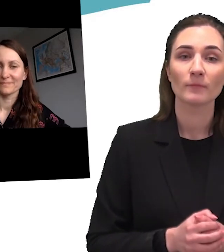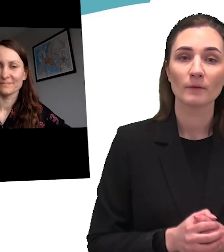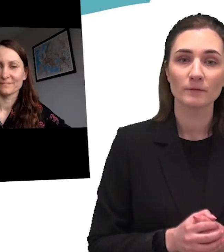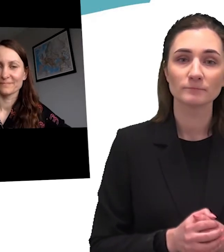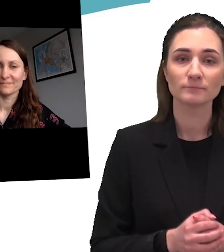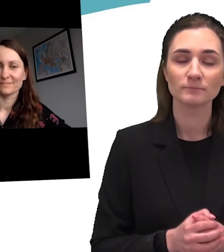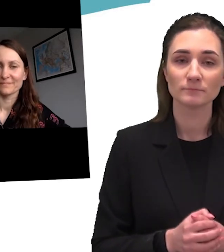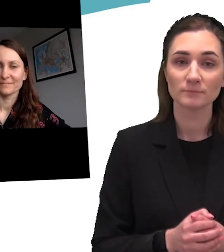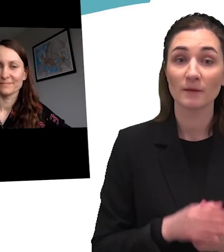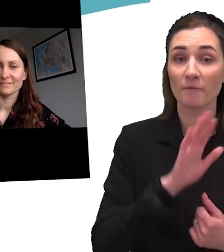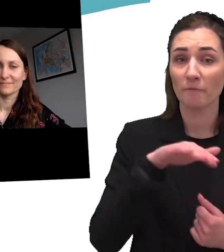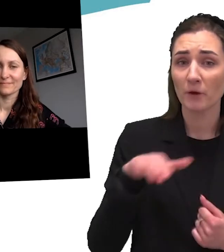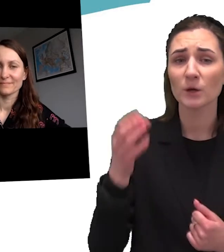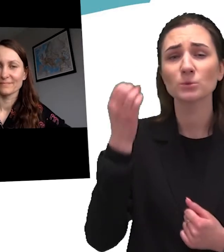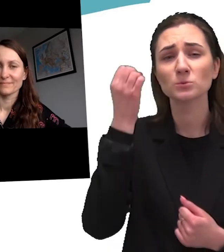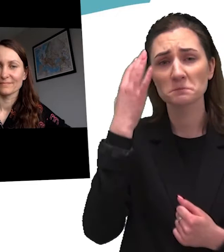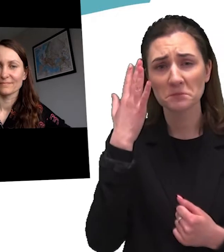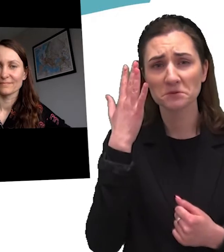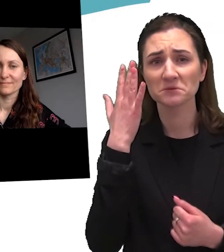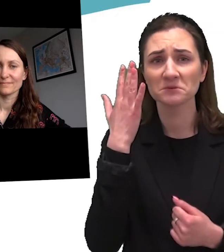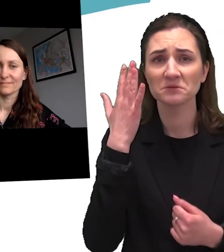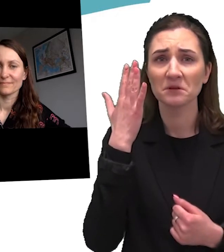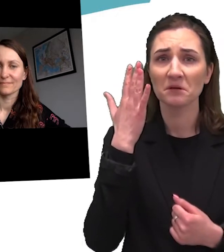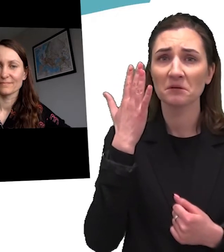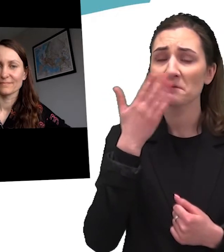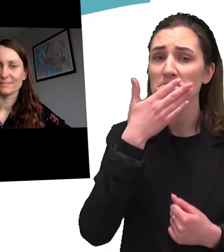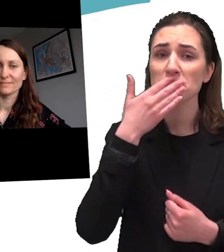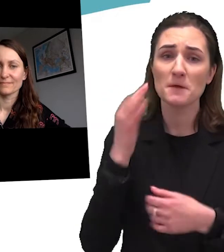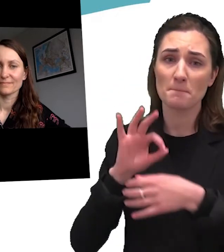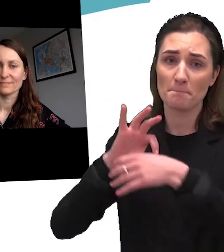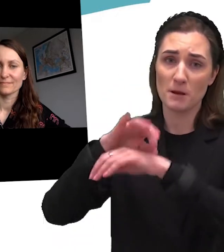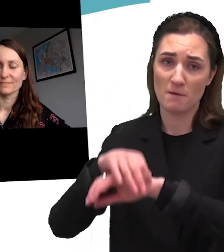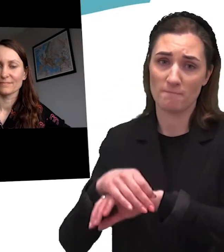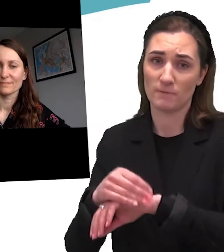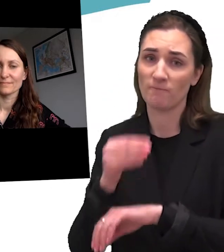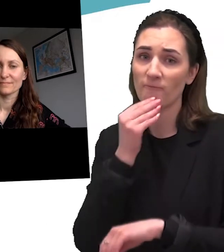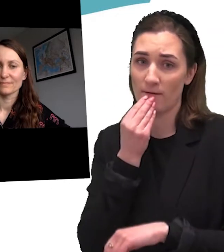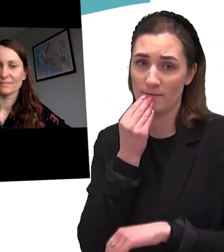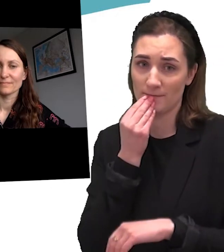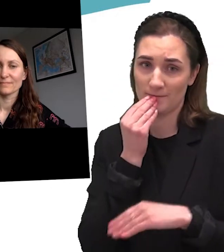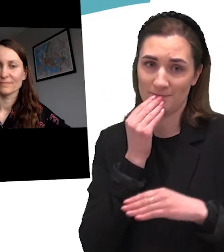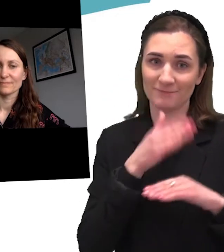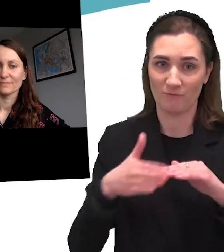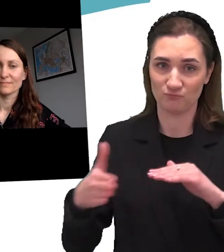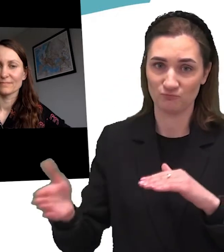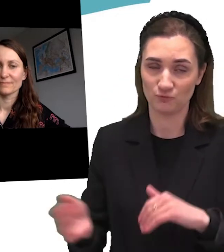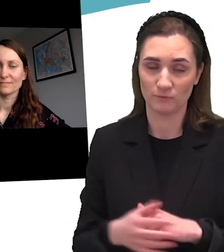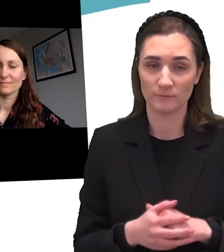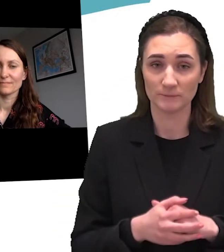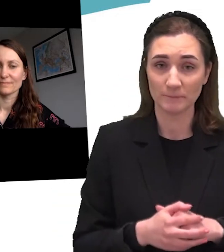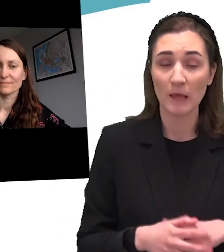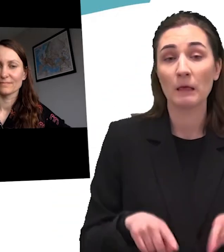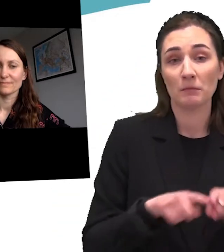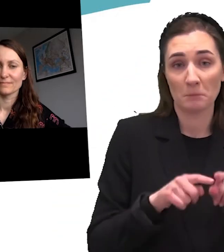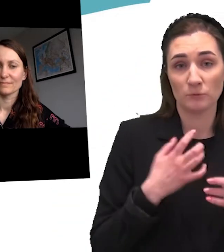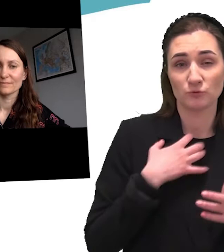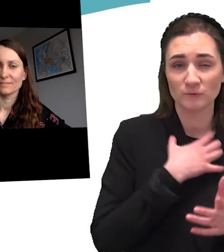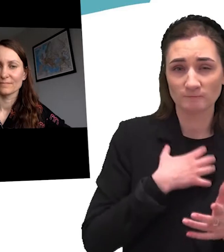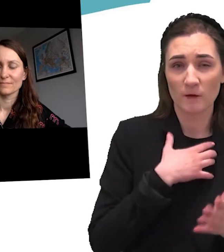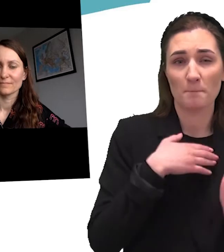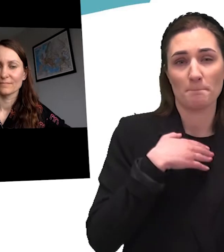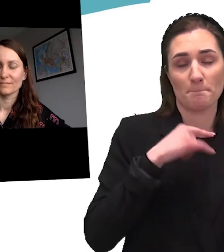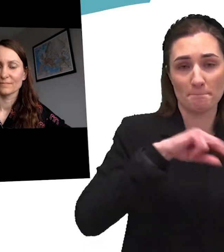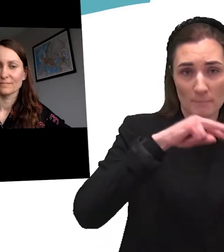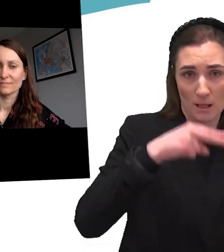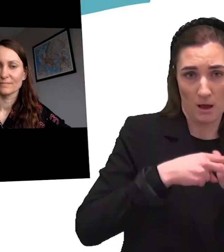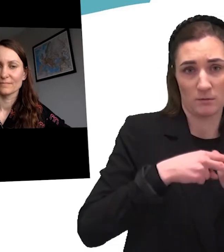Tai jie tada lyg ir neužskaito, kad tai maistas, kurį mes čia verčiam į privatį. Tada, kaip